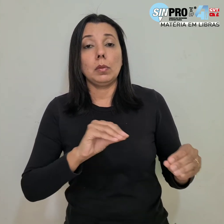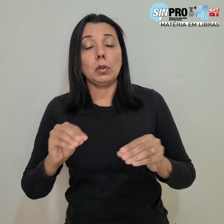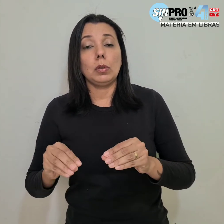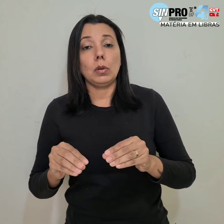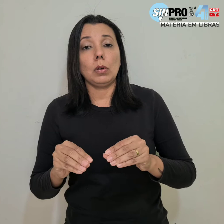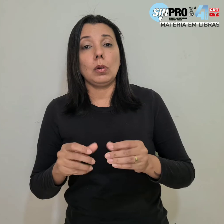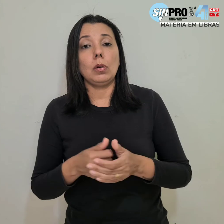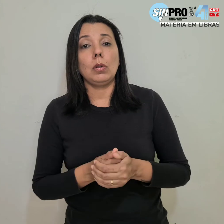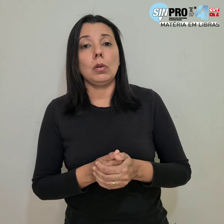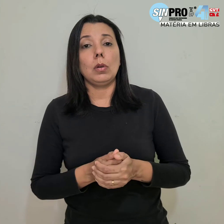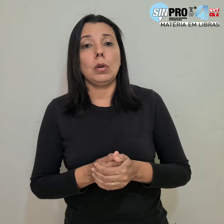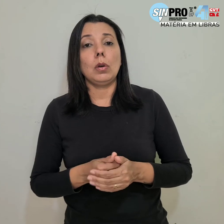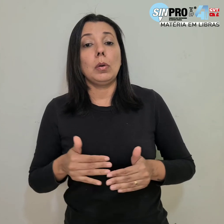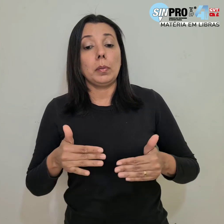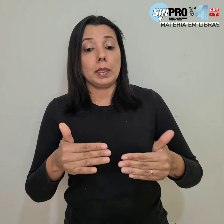mudou o comando do Ministério da Saúde,